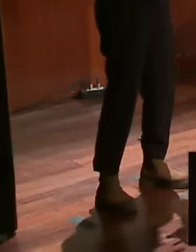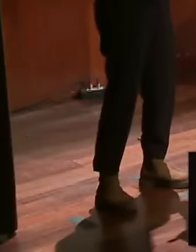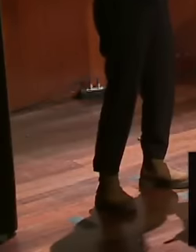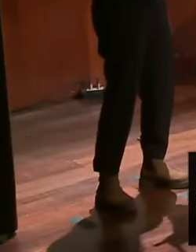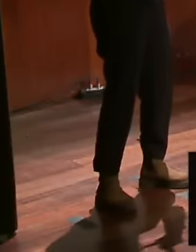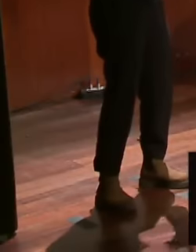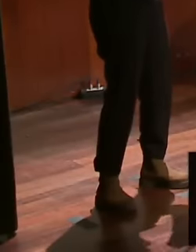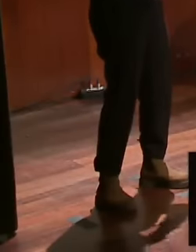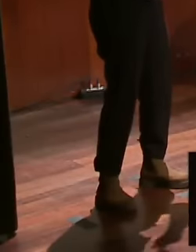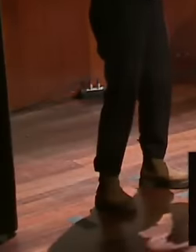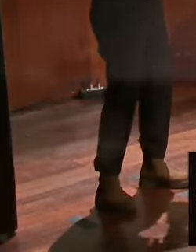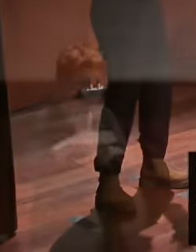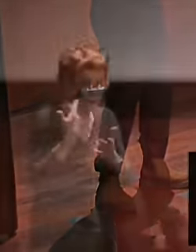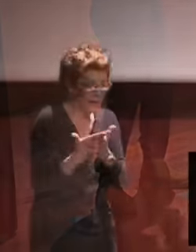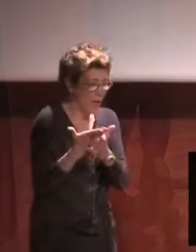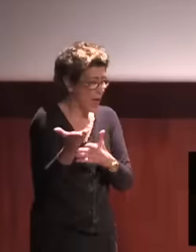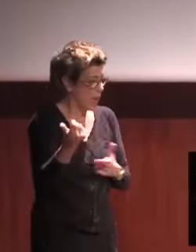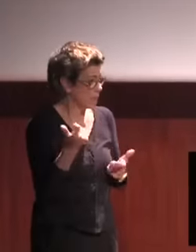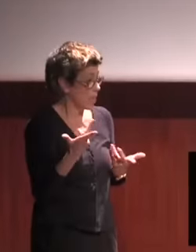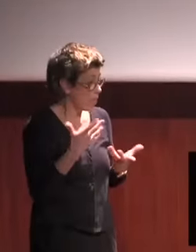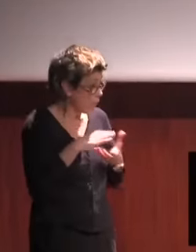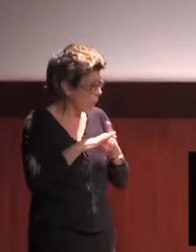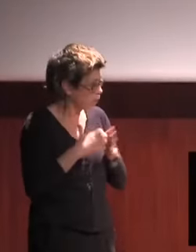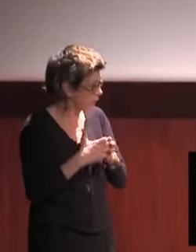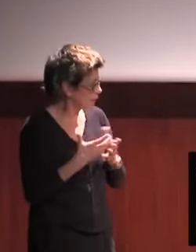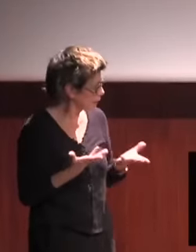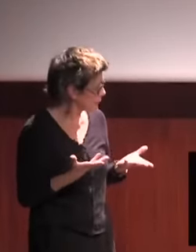Mais c'est compliqué parce qu'en fait,